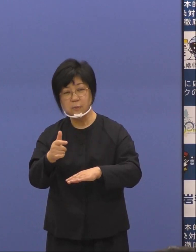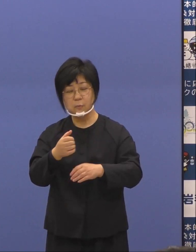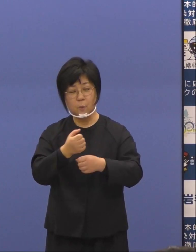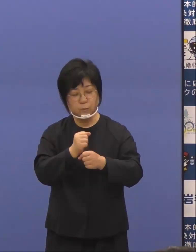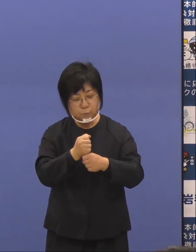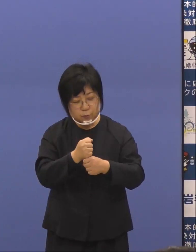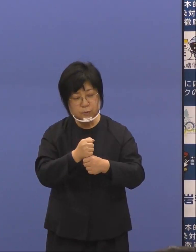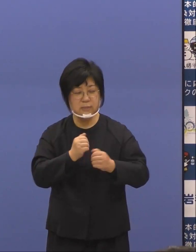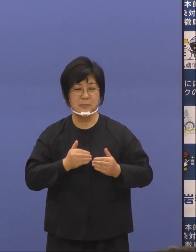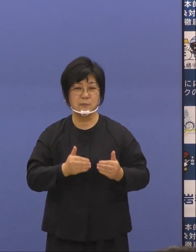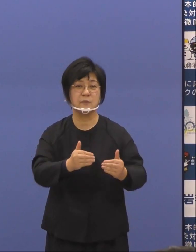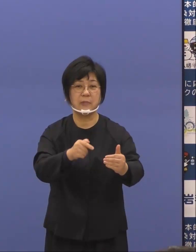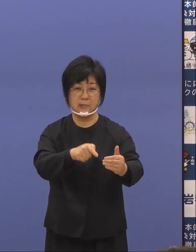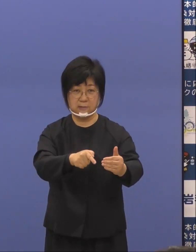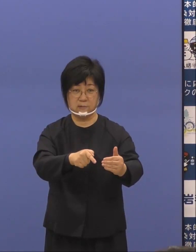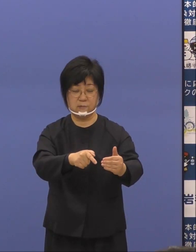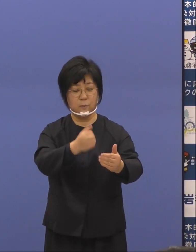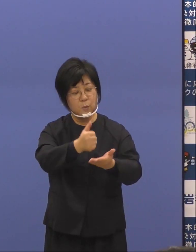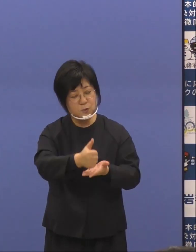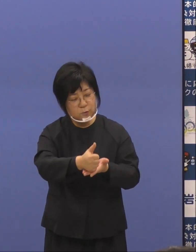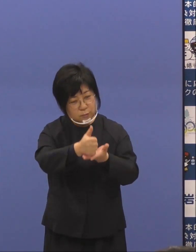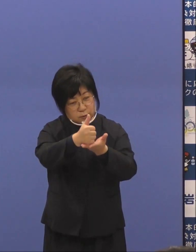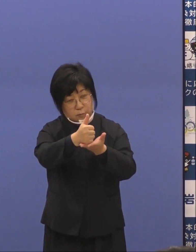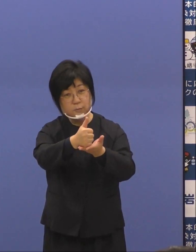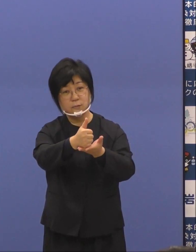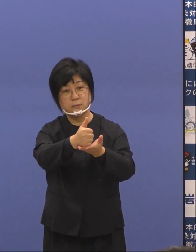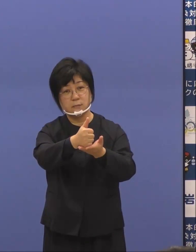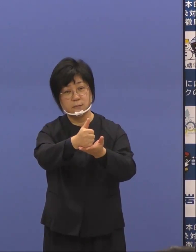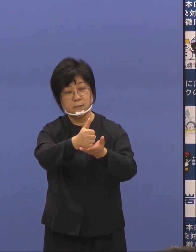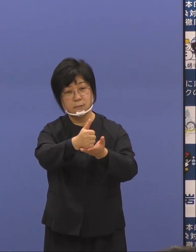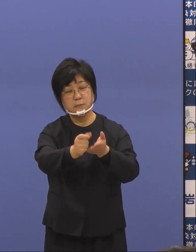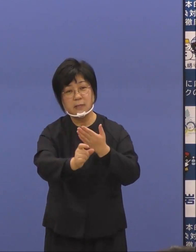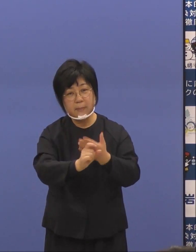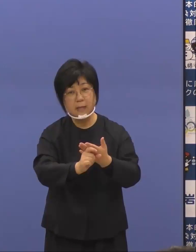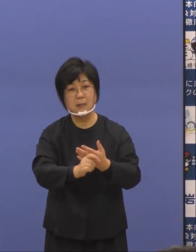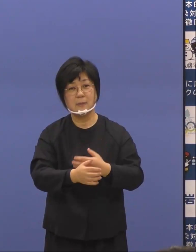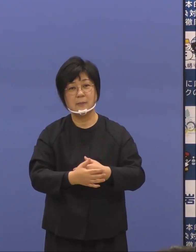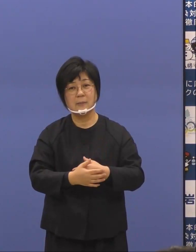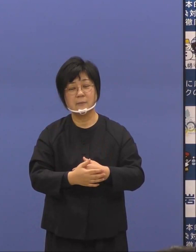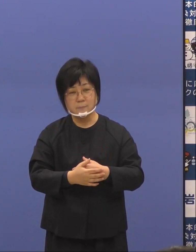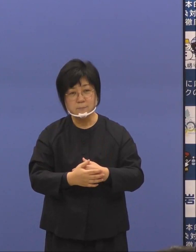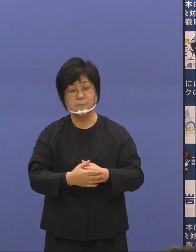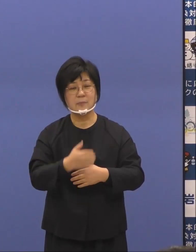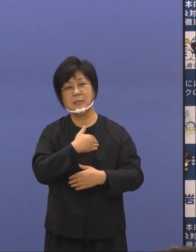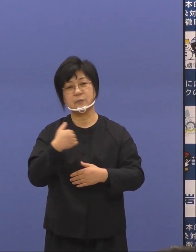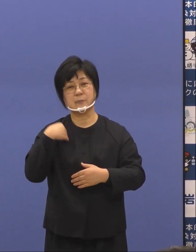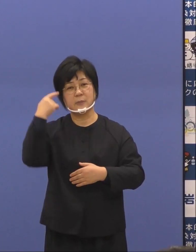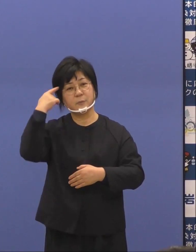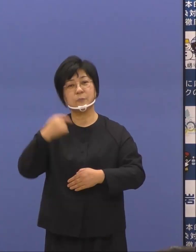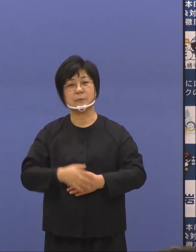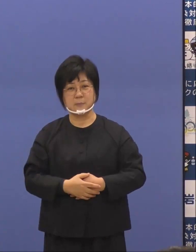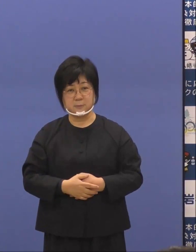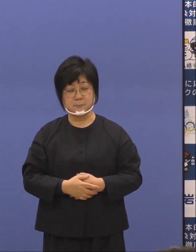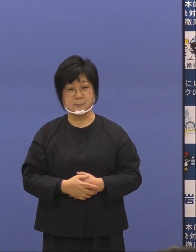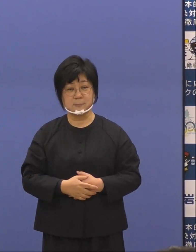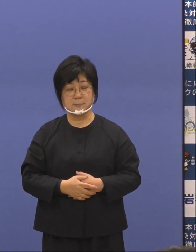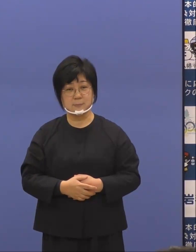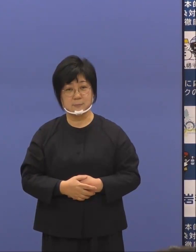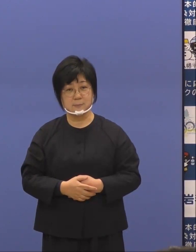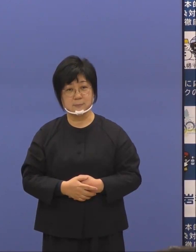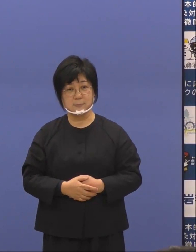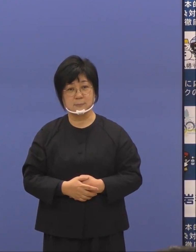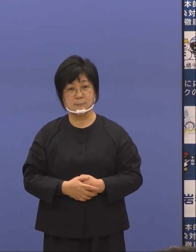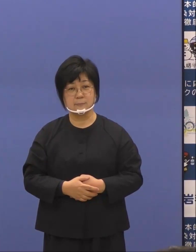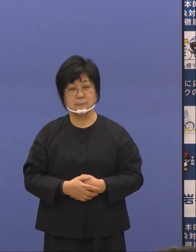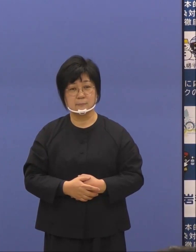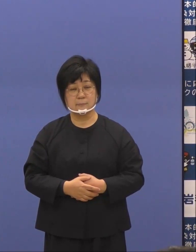ってるわけで、そこを尊重していけば、そうそう変なことにはならないと思います。